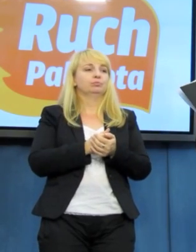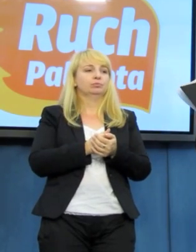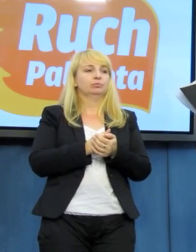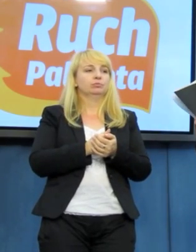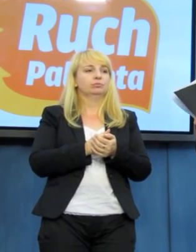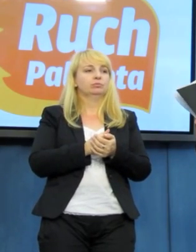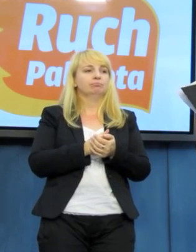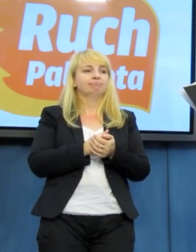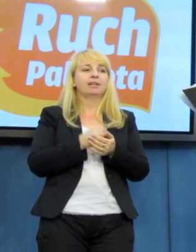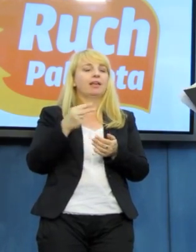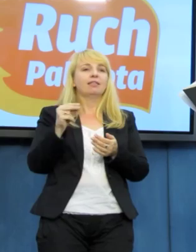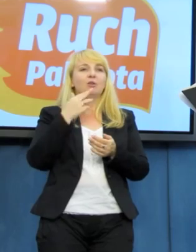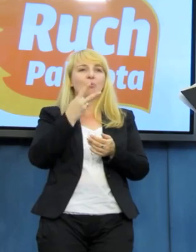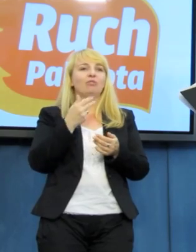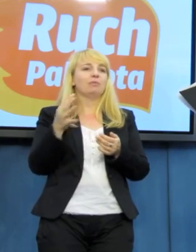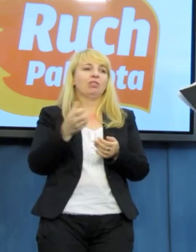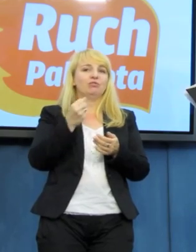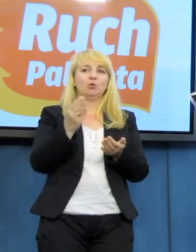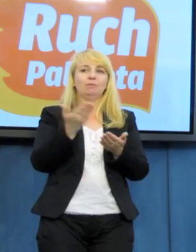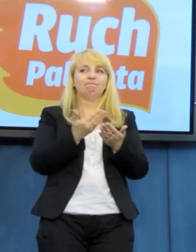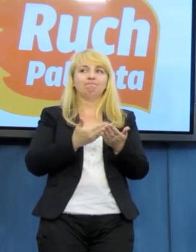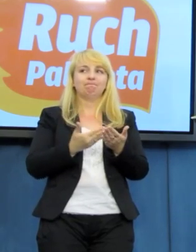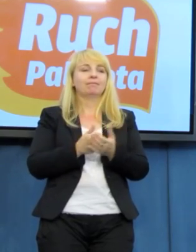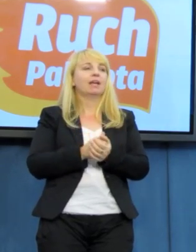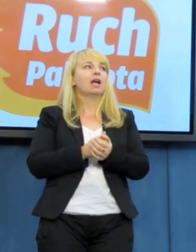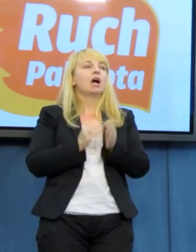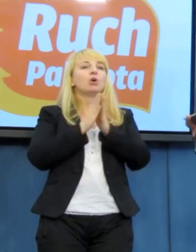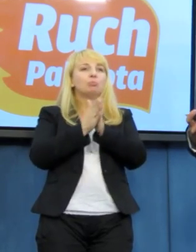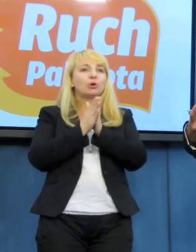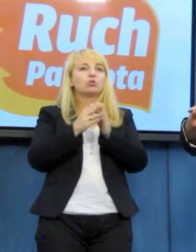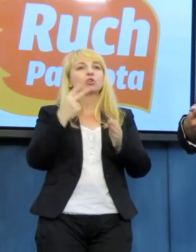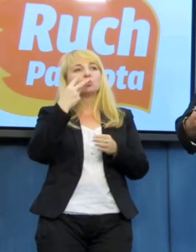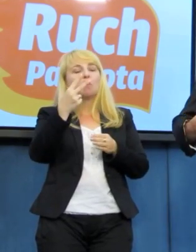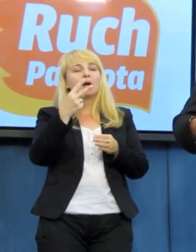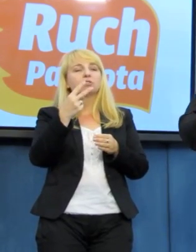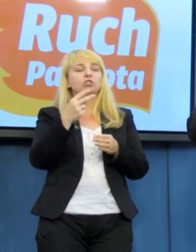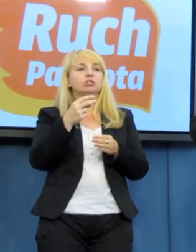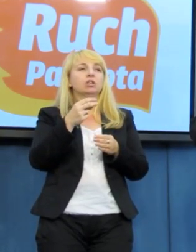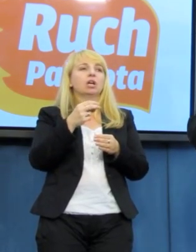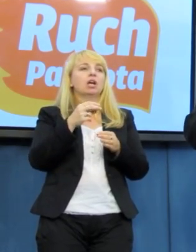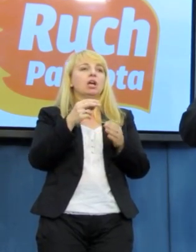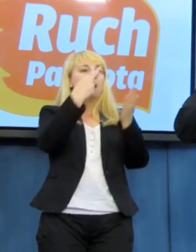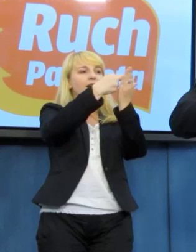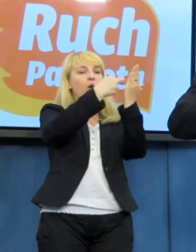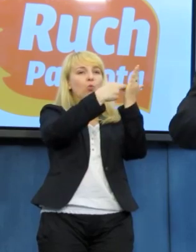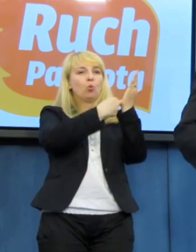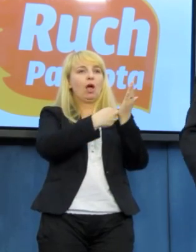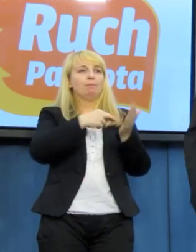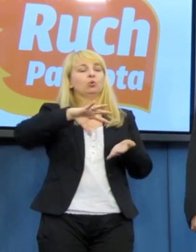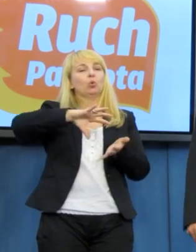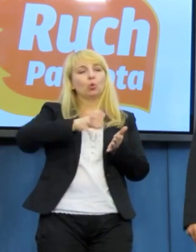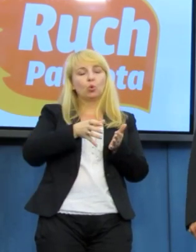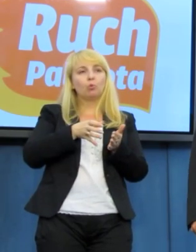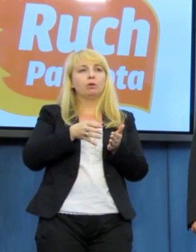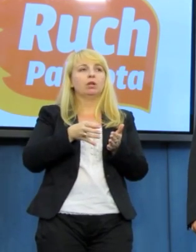Nie przytoczę, bo nie wziąłem tego. Proszę sobie sięgnąć do statutu, do regulaminu zespołu do